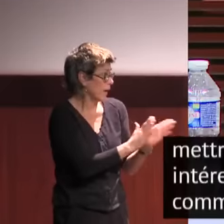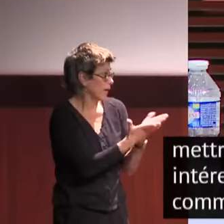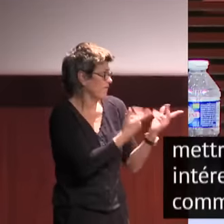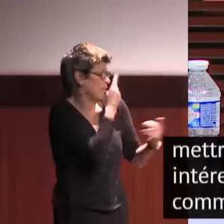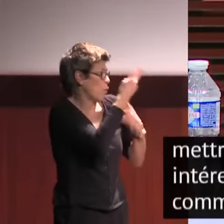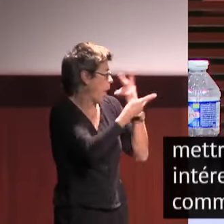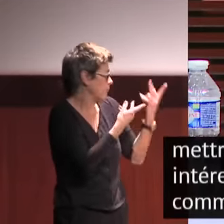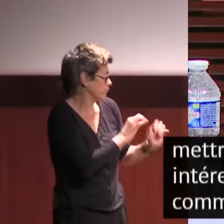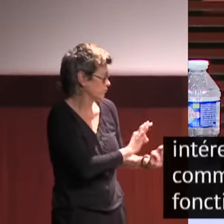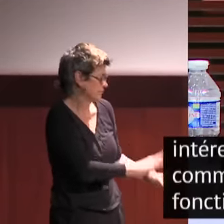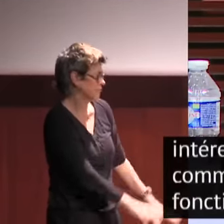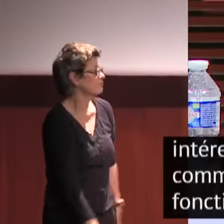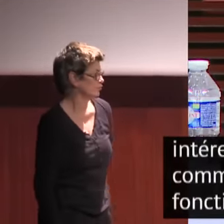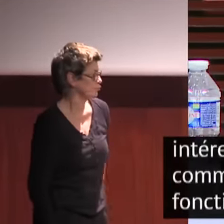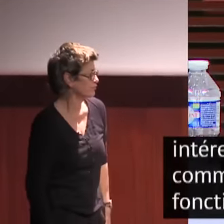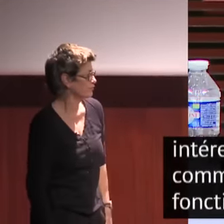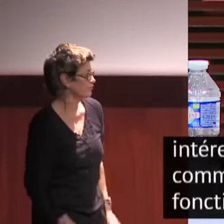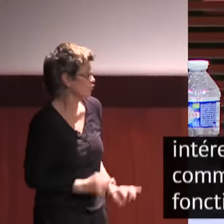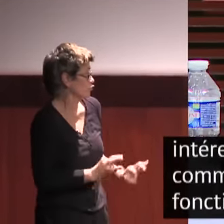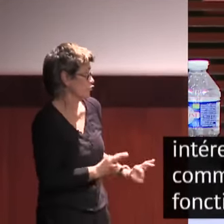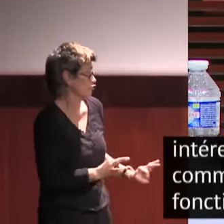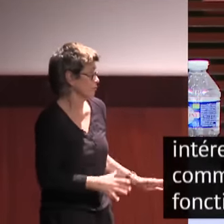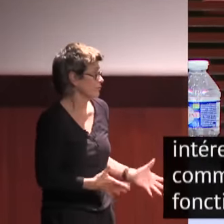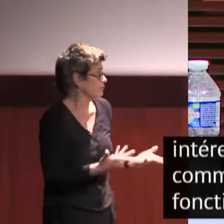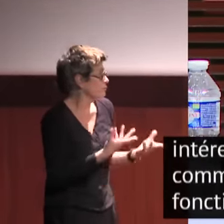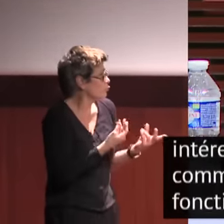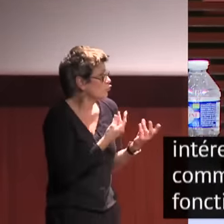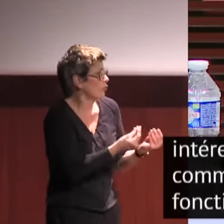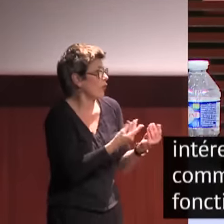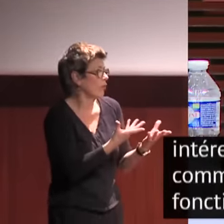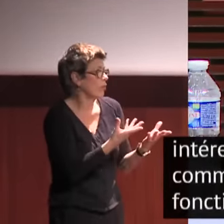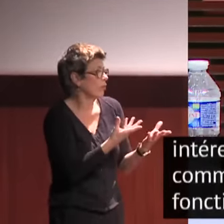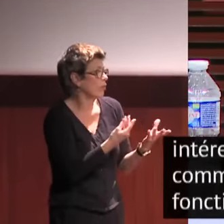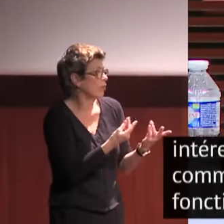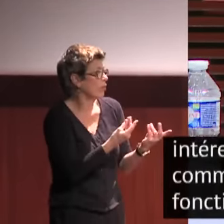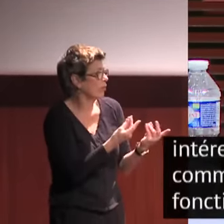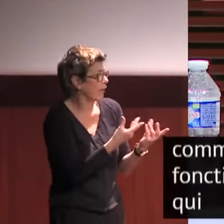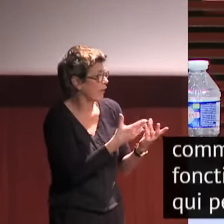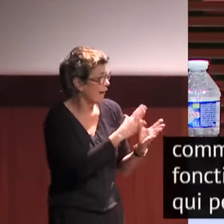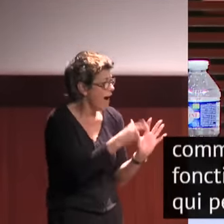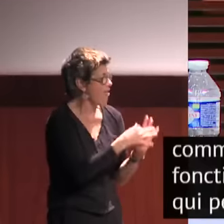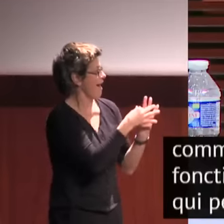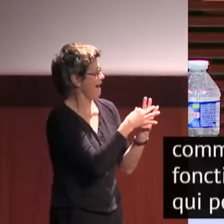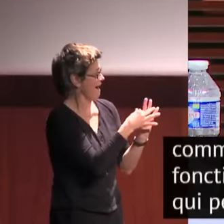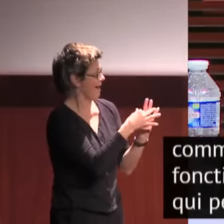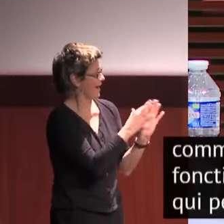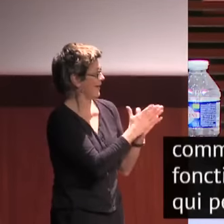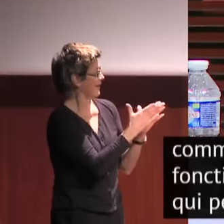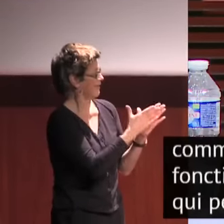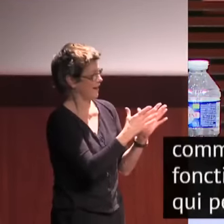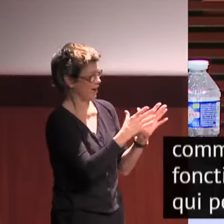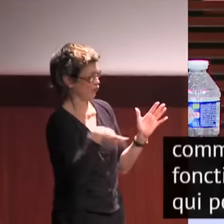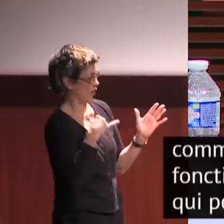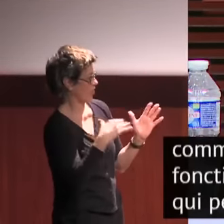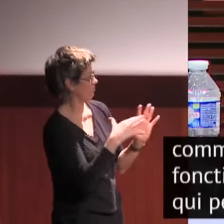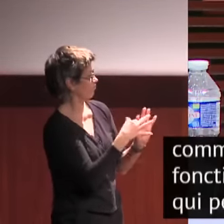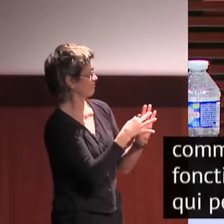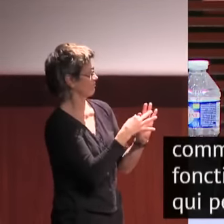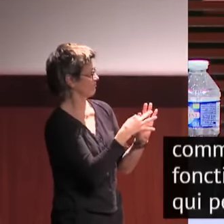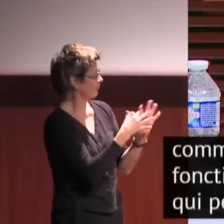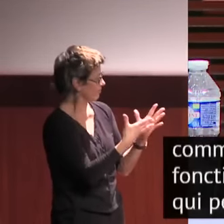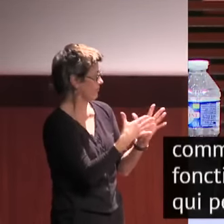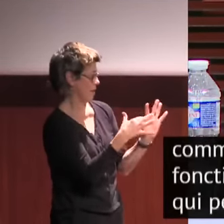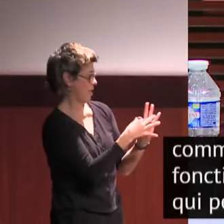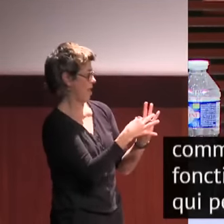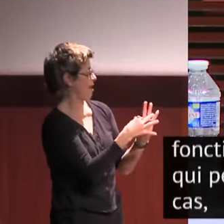visuels. Et c'est ça donc qui permet vraiment de créer le lien entre, pour le coup, les jeunes sourds, dans notre cas, et le